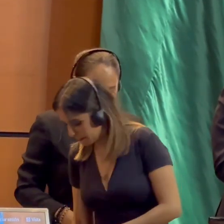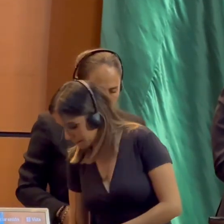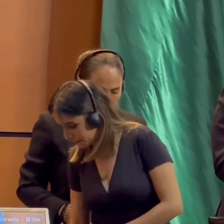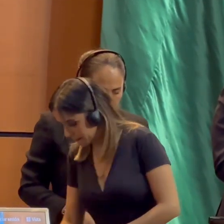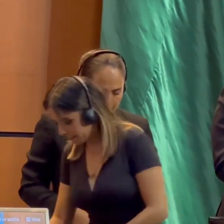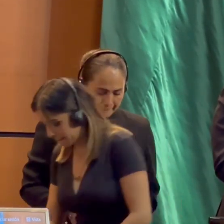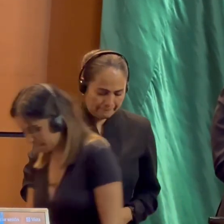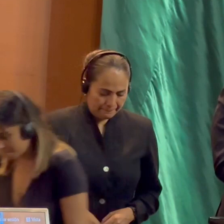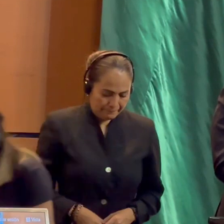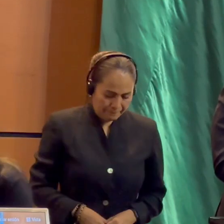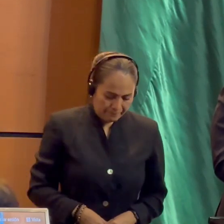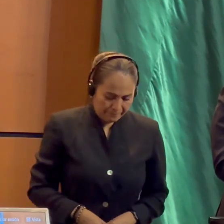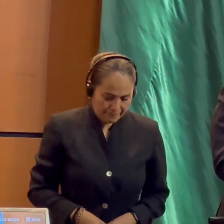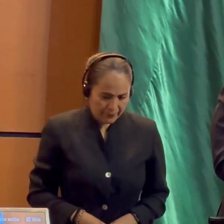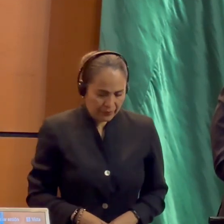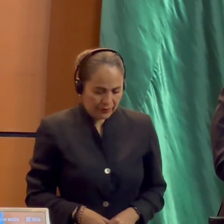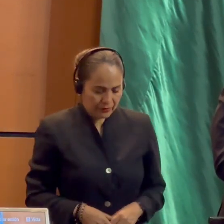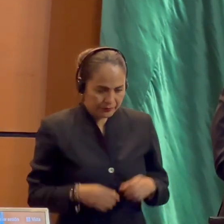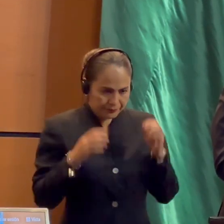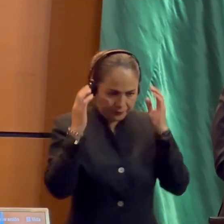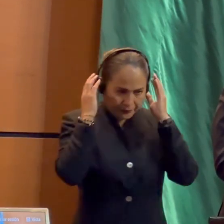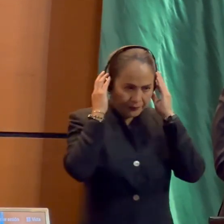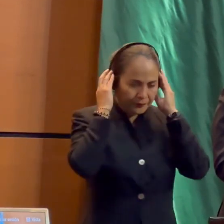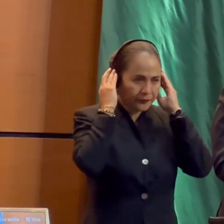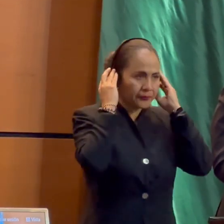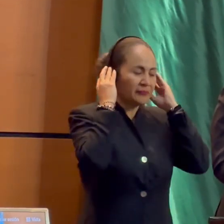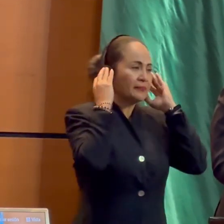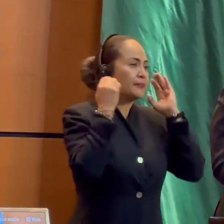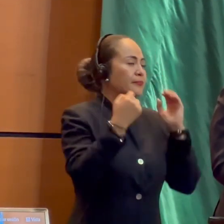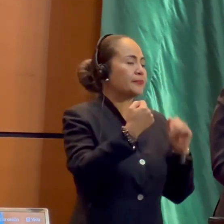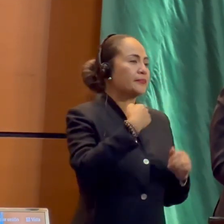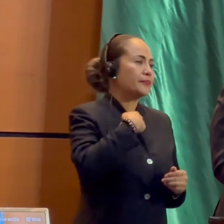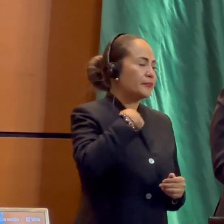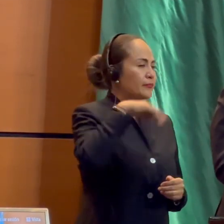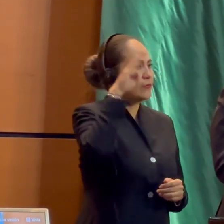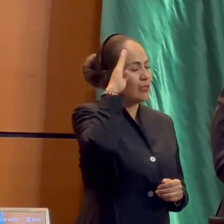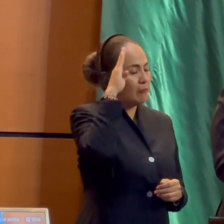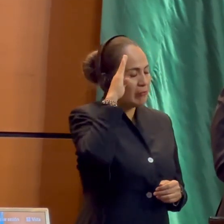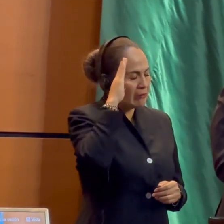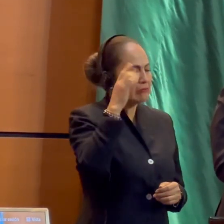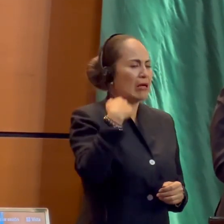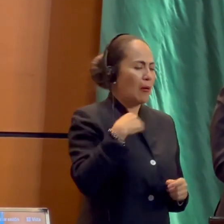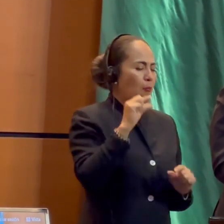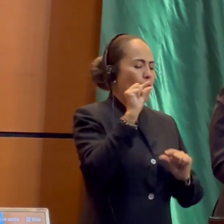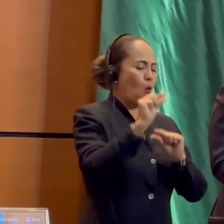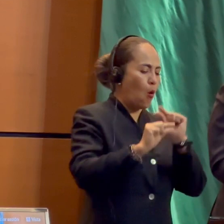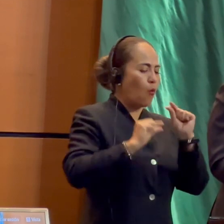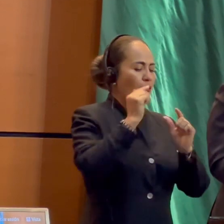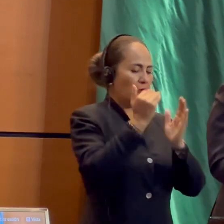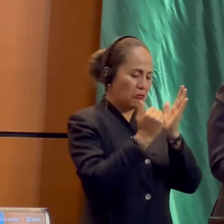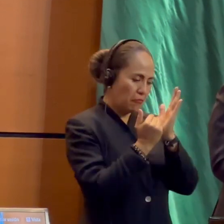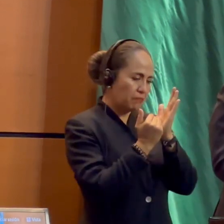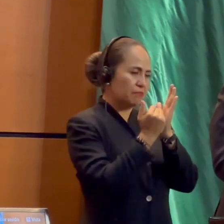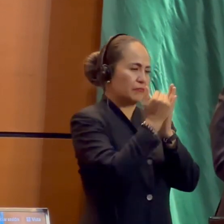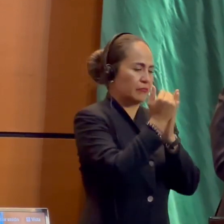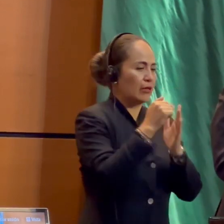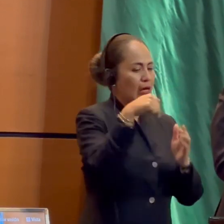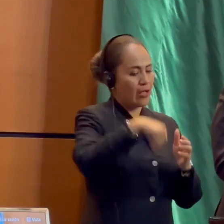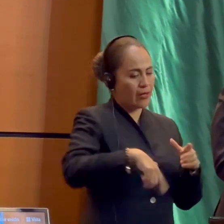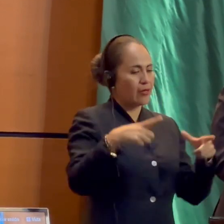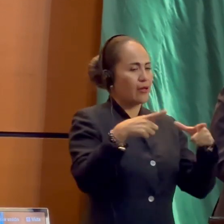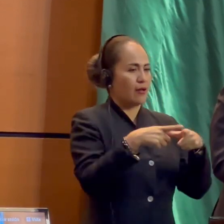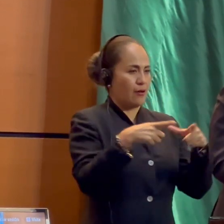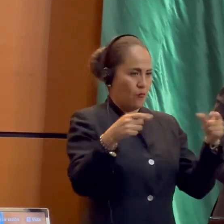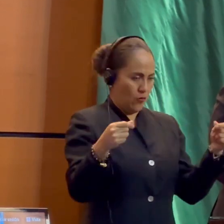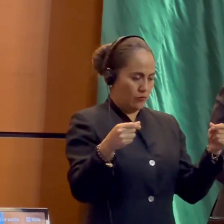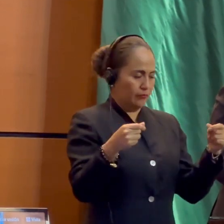と考えております。日本でもこの UAP の問題についての情報開示がもうしばらくしたら